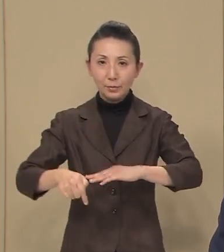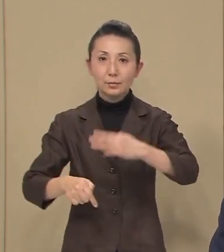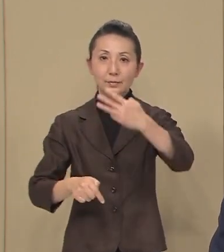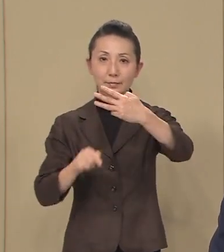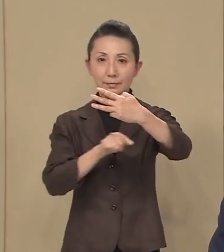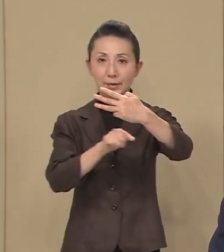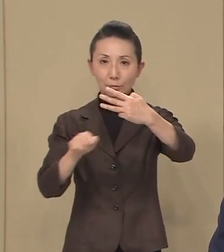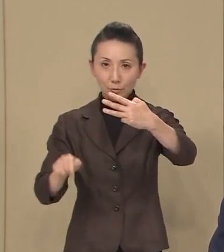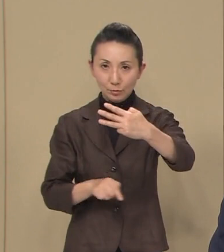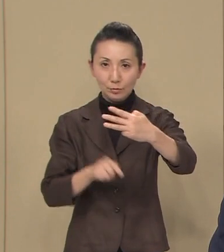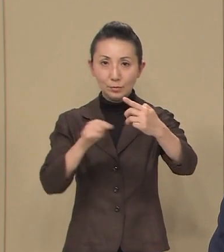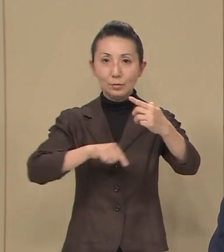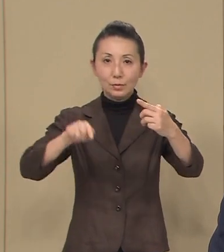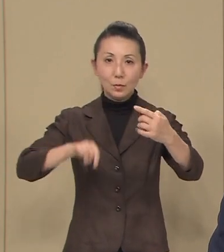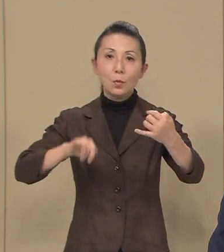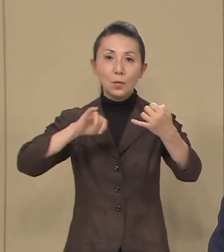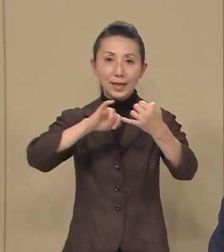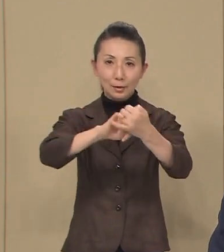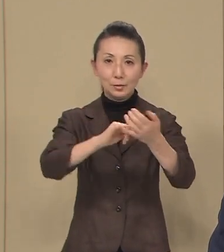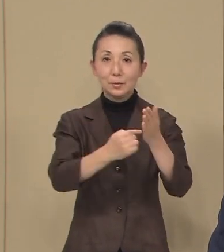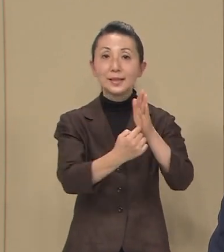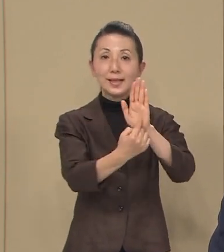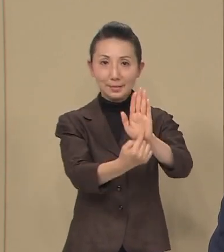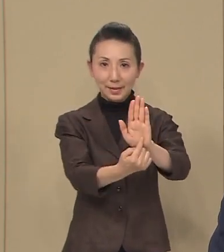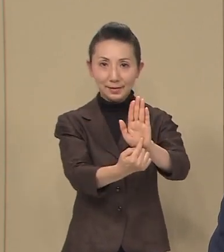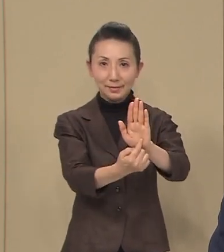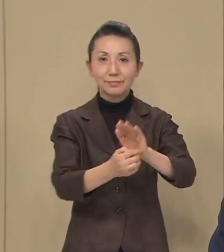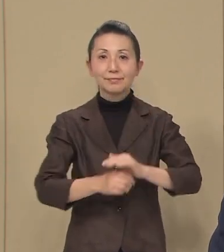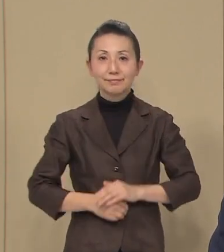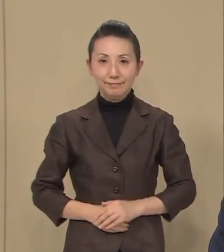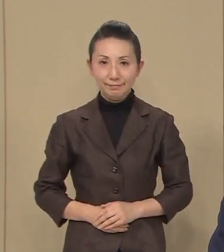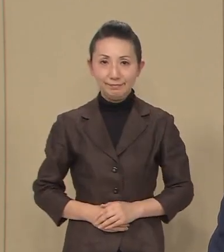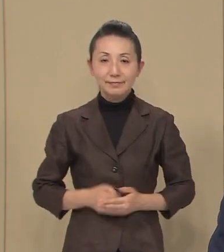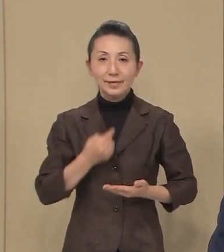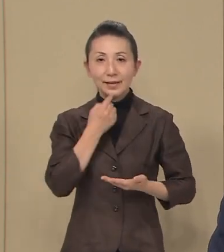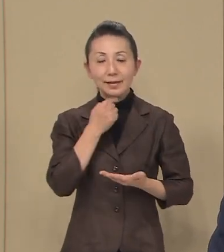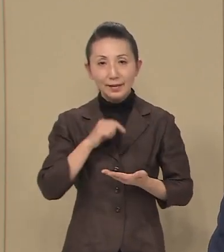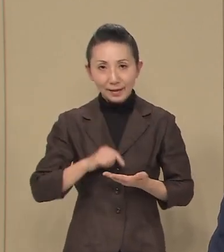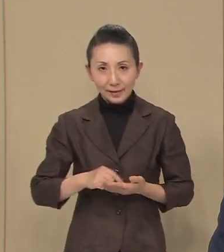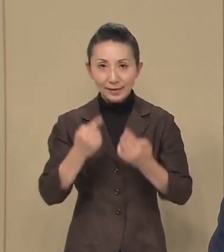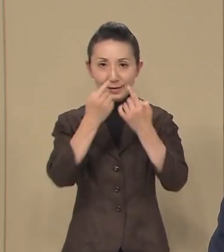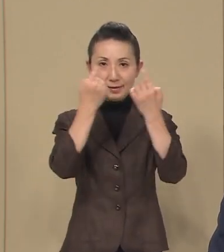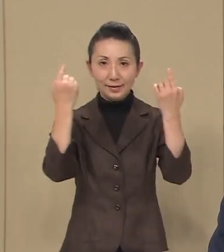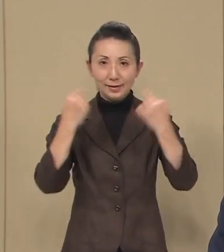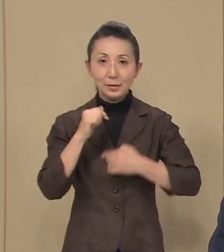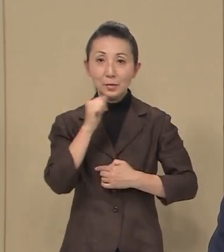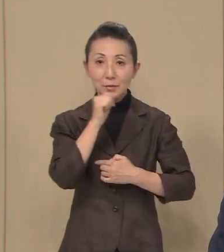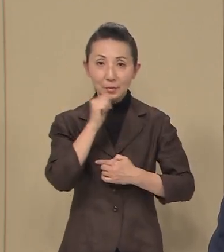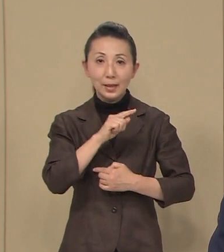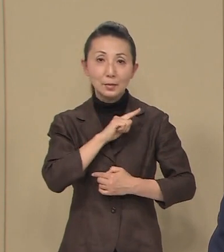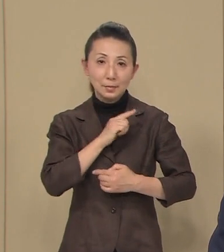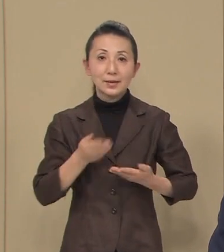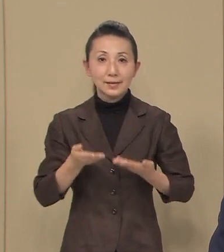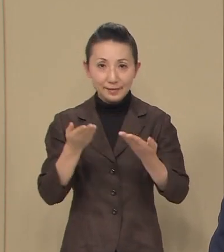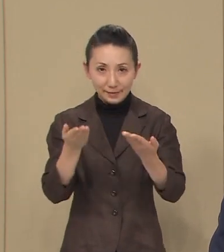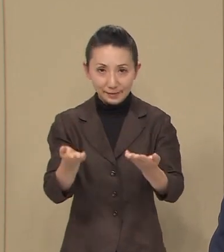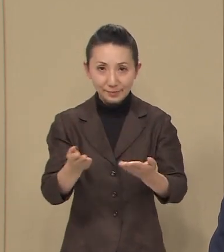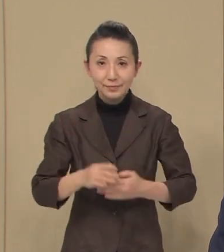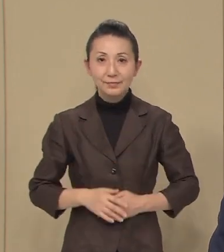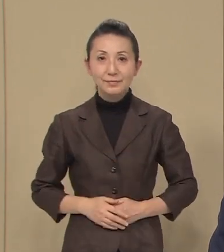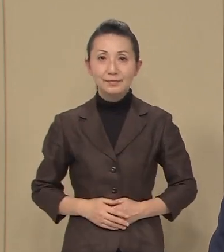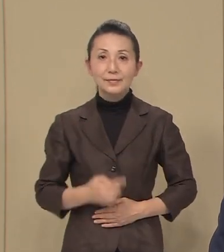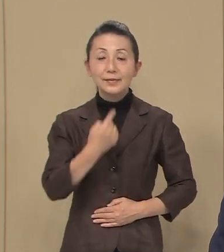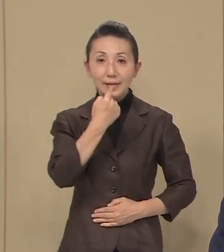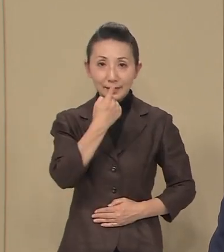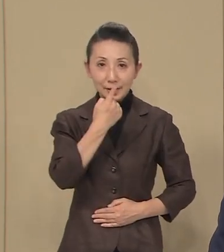をいたします簡単に自己紹介をさせていただきます私